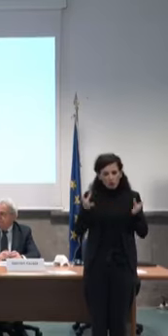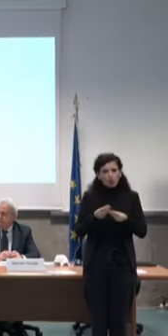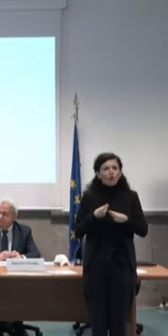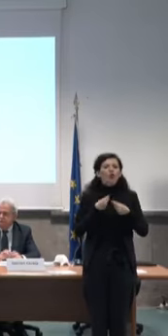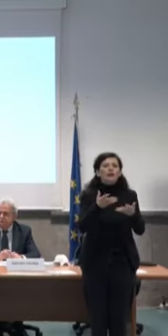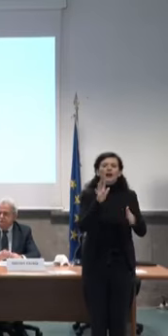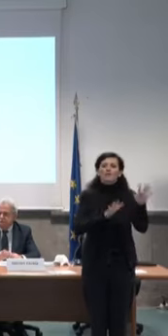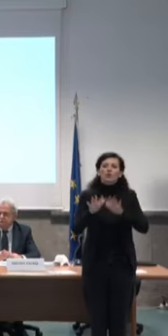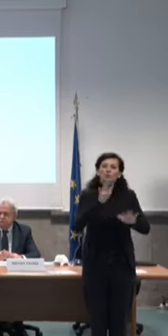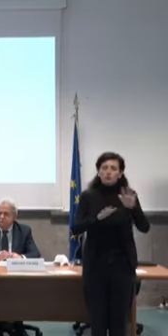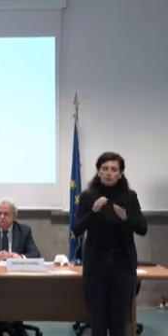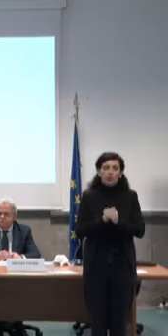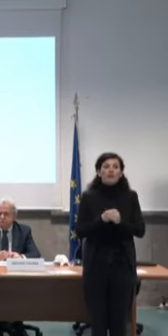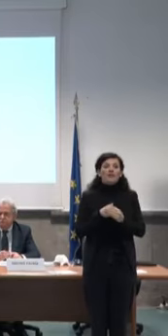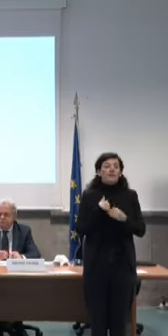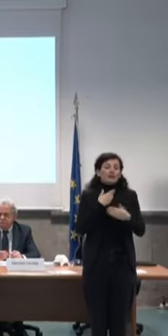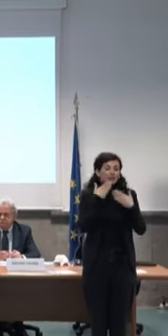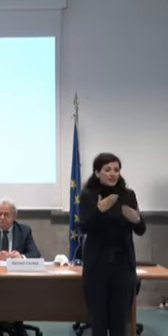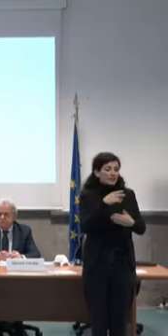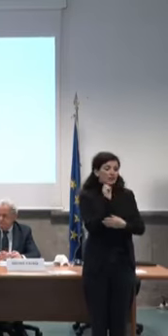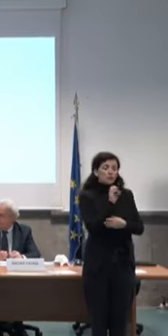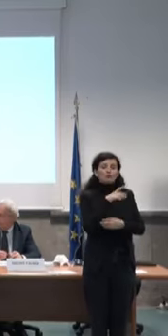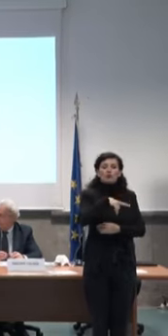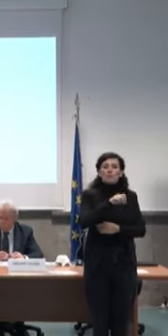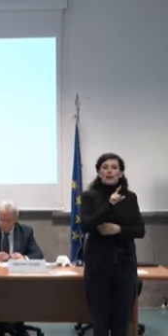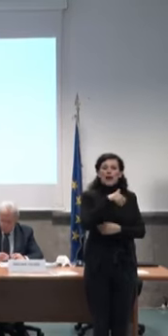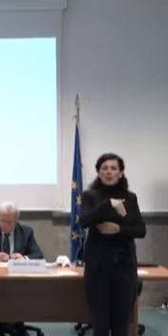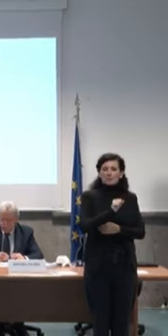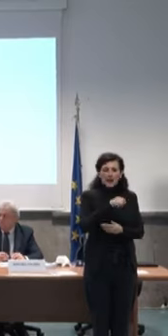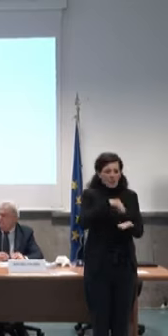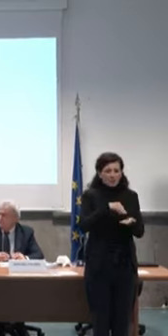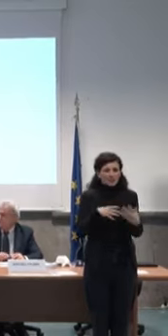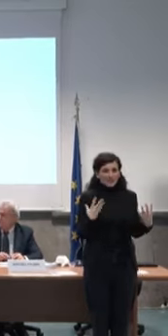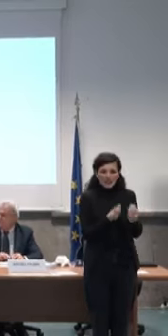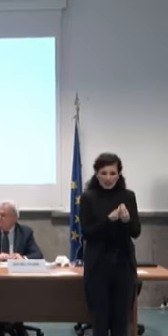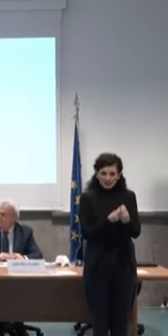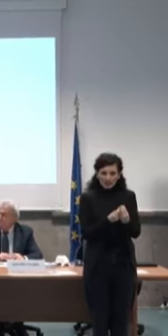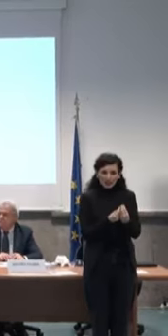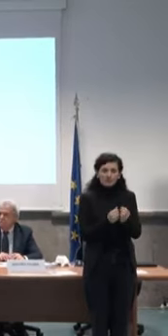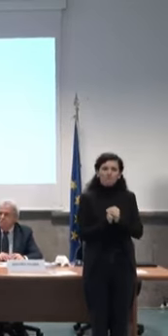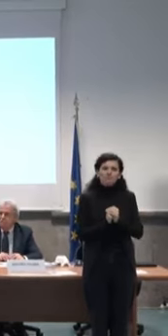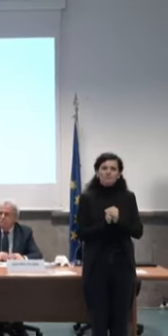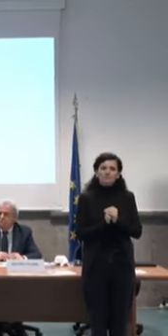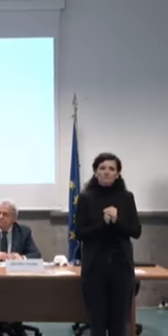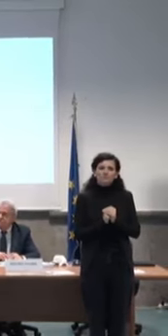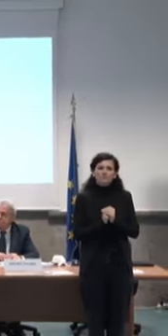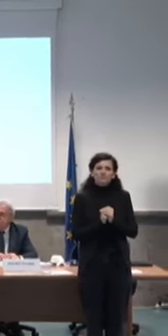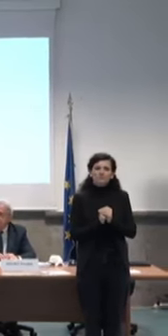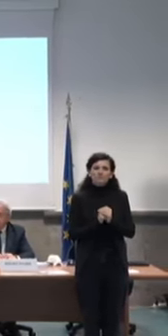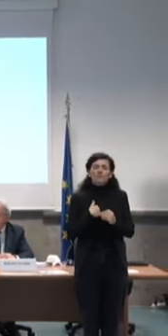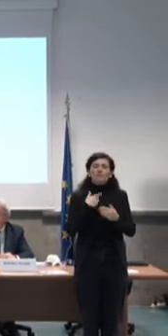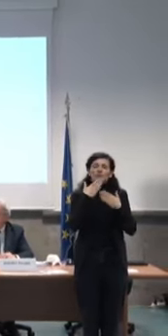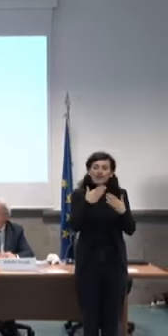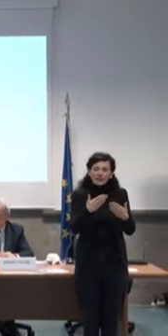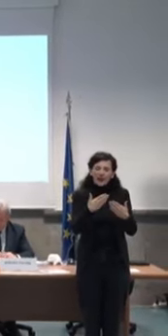ringraziare il professor parma per essere tra di noi e un secondo ringraziamento veramente sentito ea